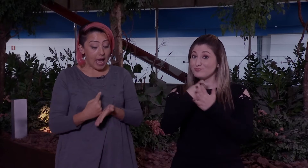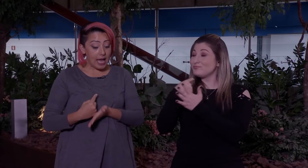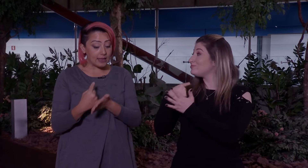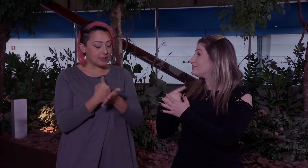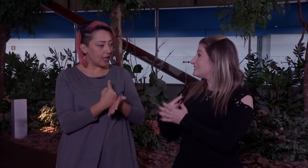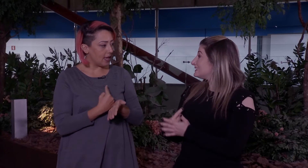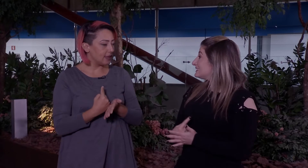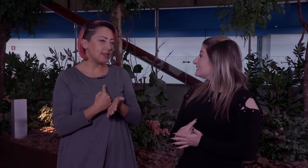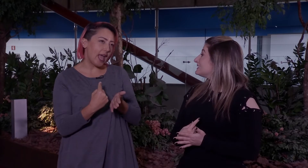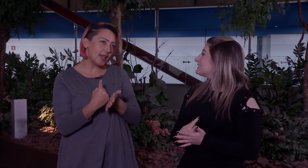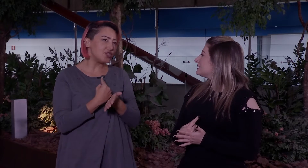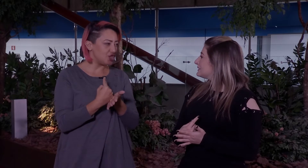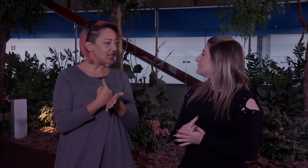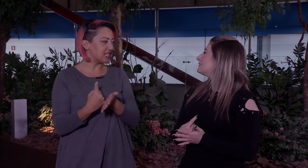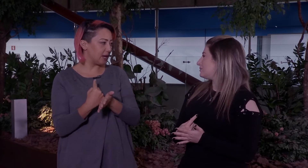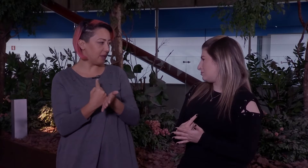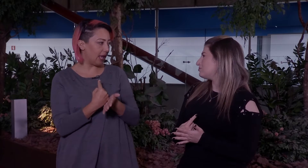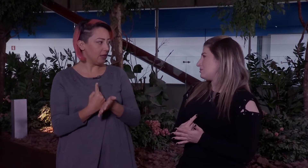Ah, teste, exame, né?